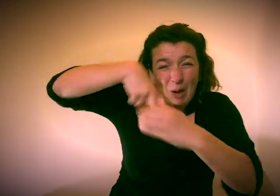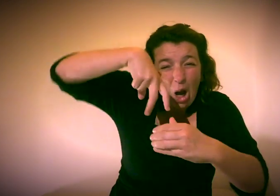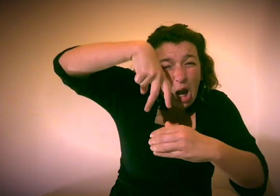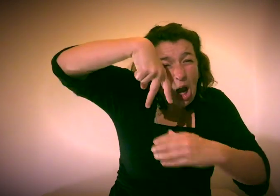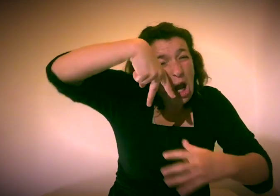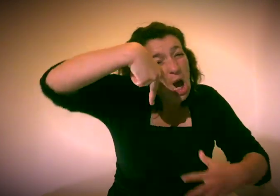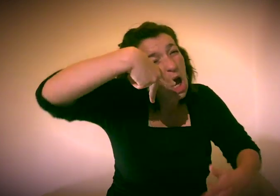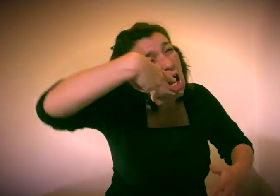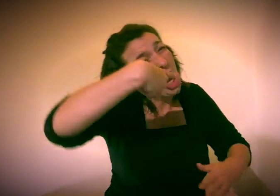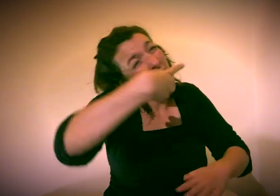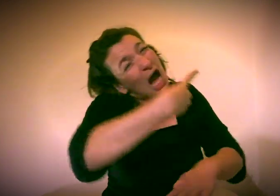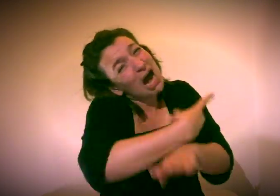long.